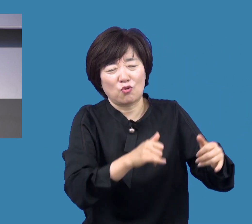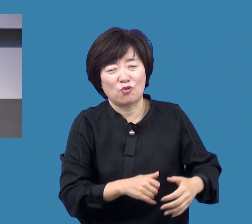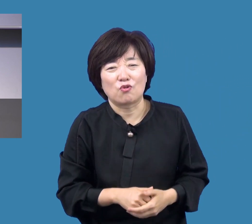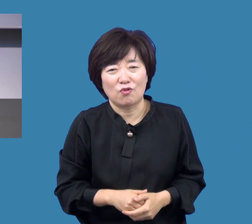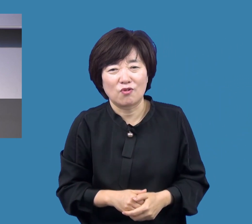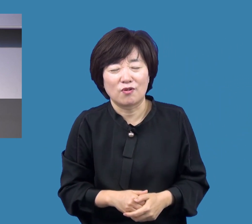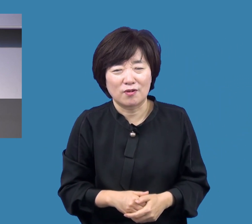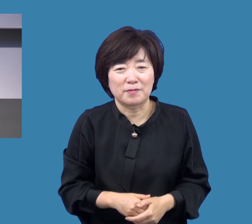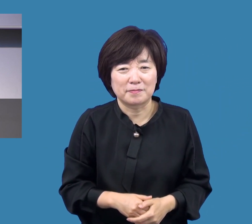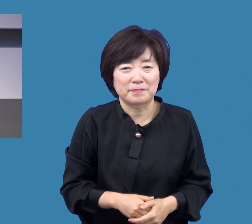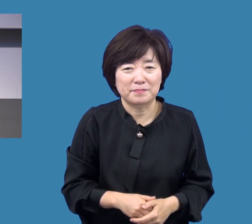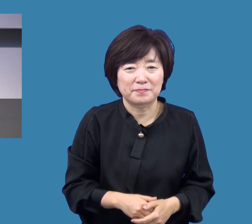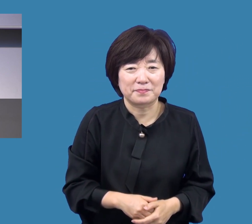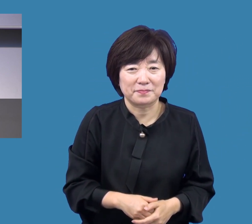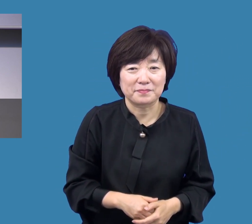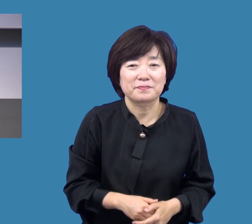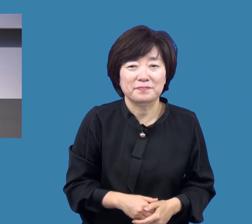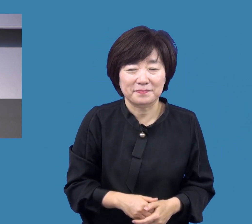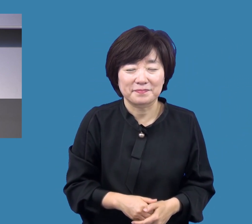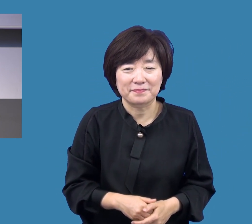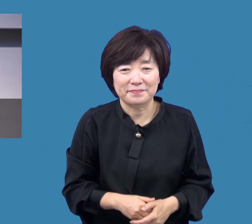없어.